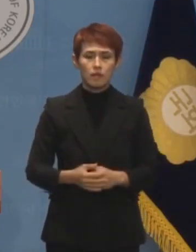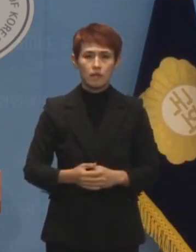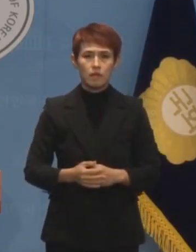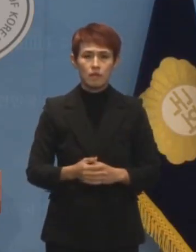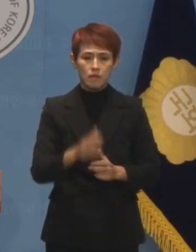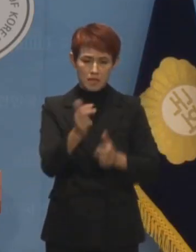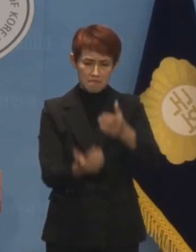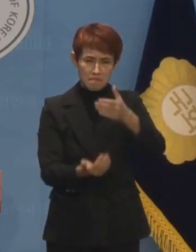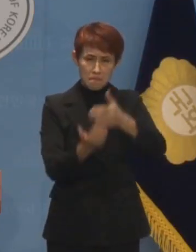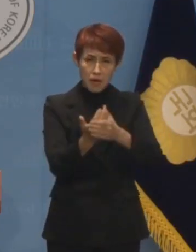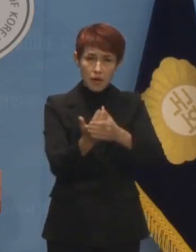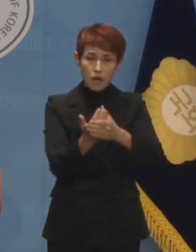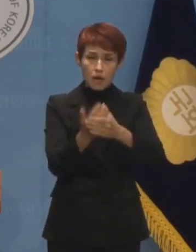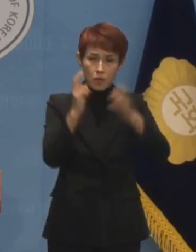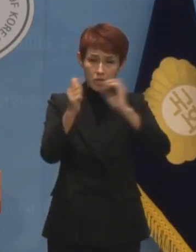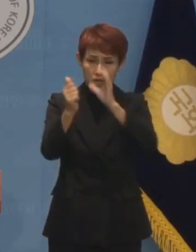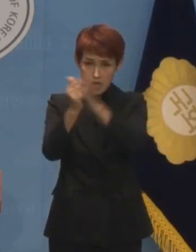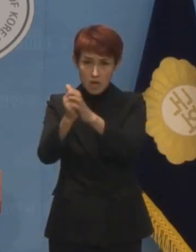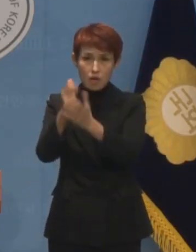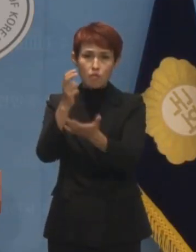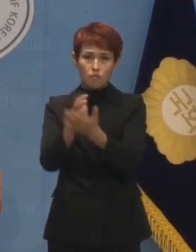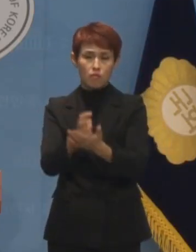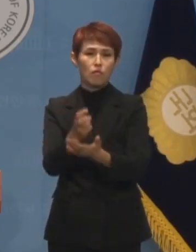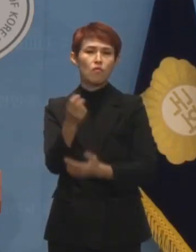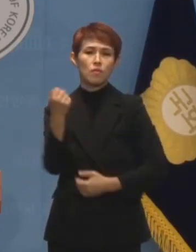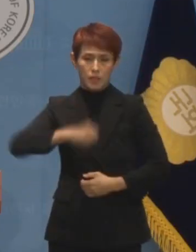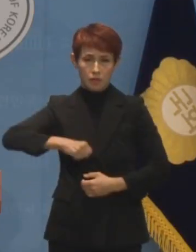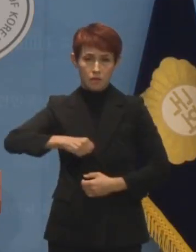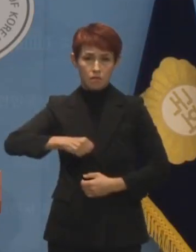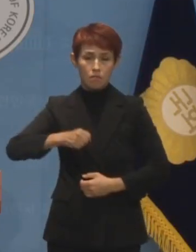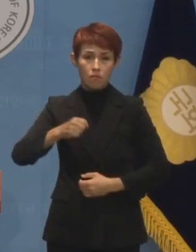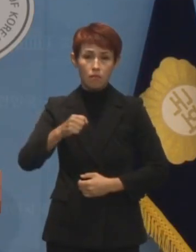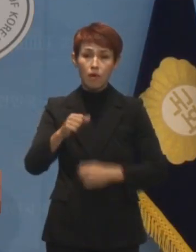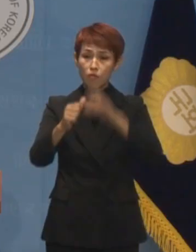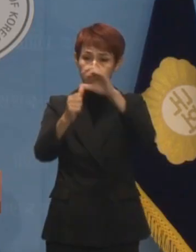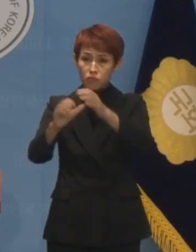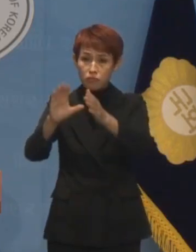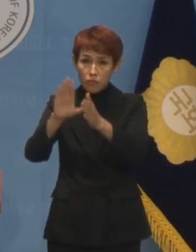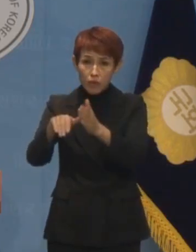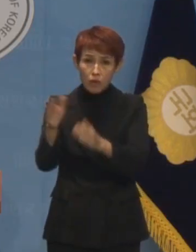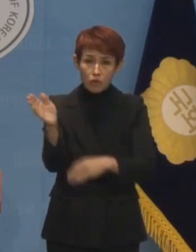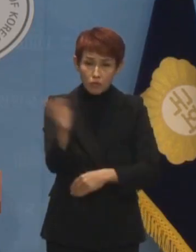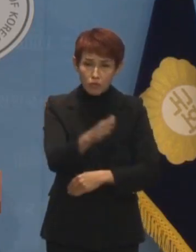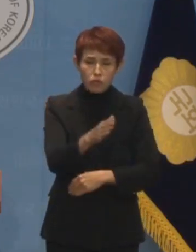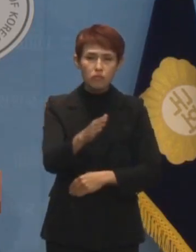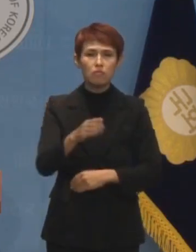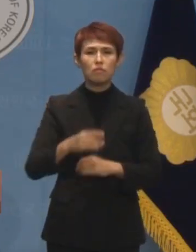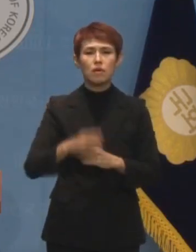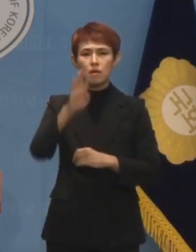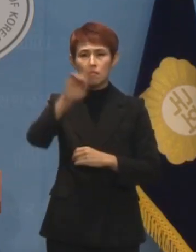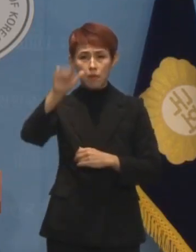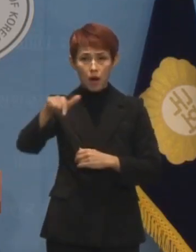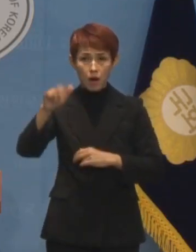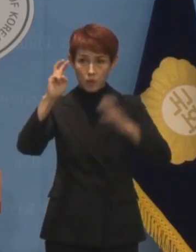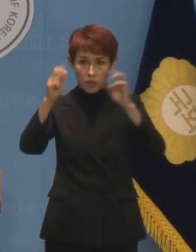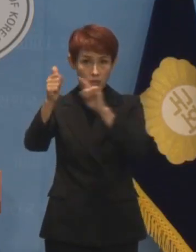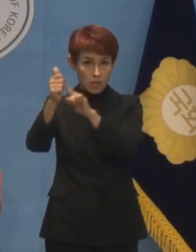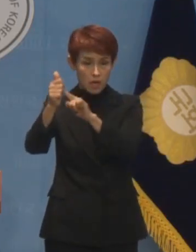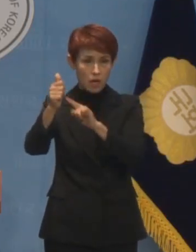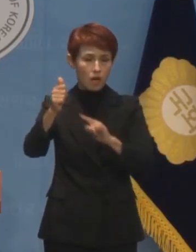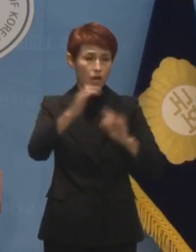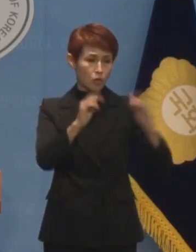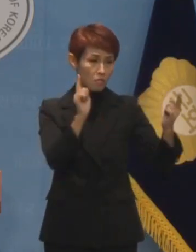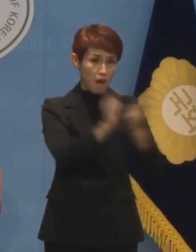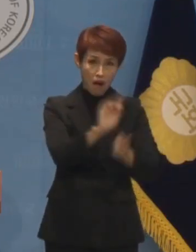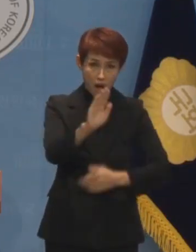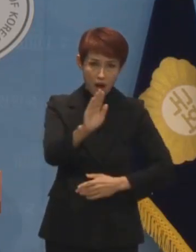중대재해처벌법 위반으로 구속 기소된 이후에도 피해자 가족들은 교섭 요구를 거부하는 박순관 대표이사에게